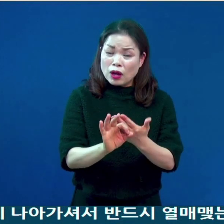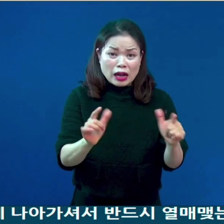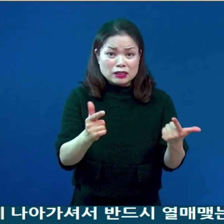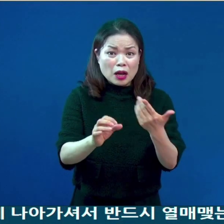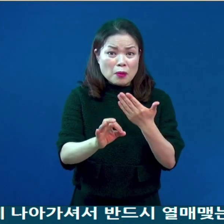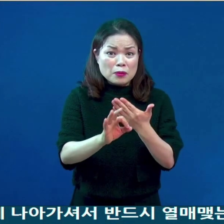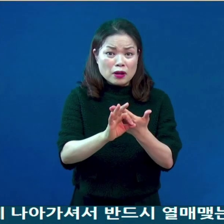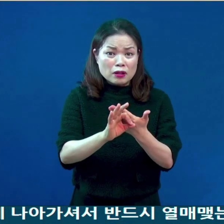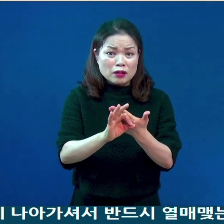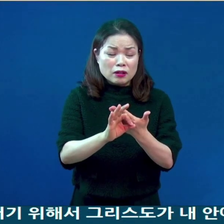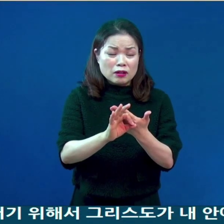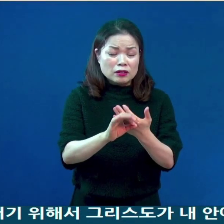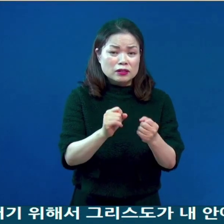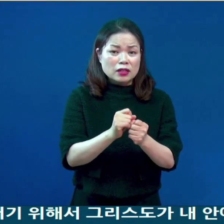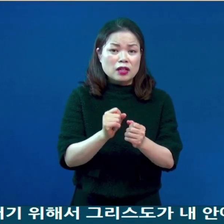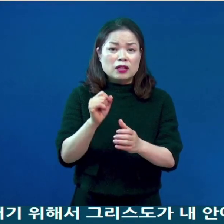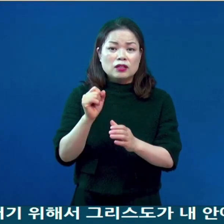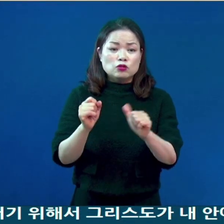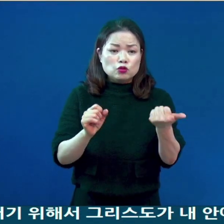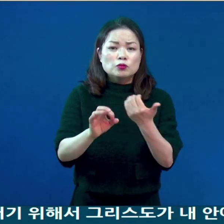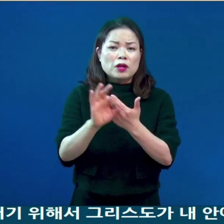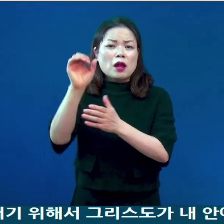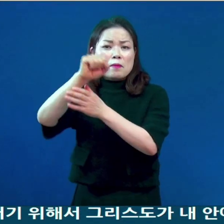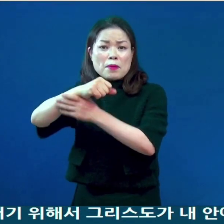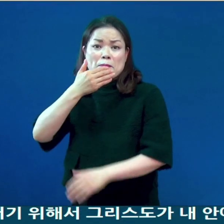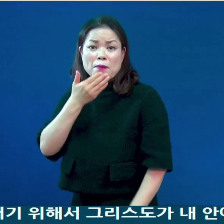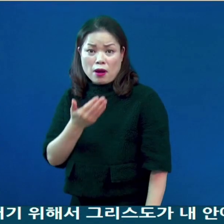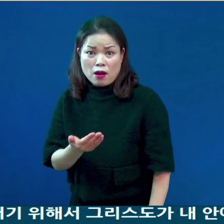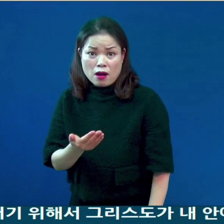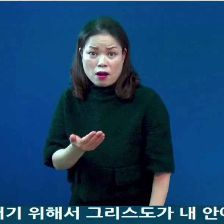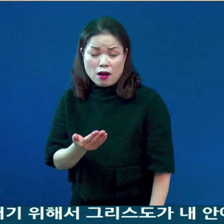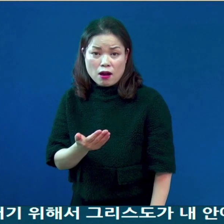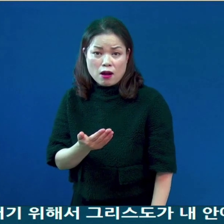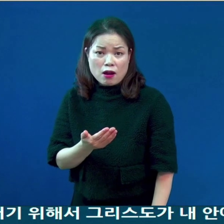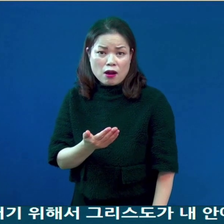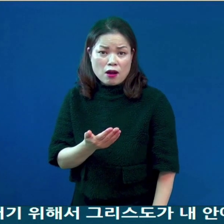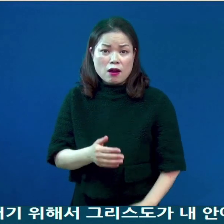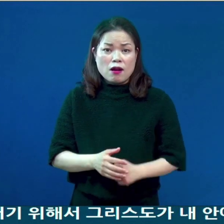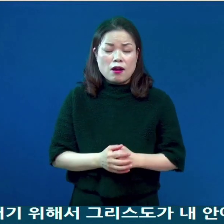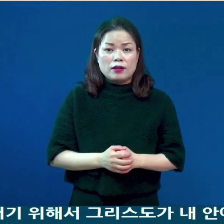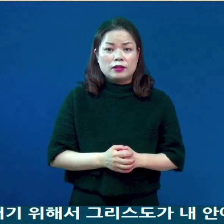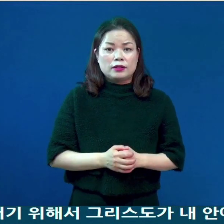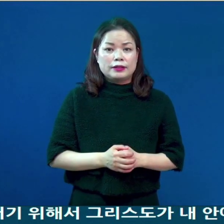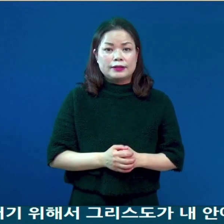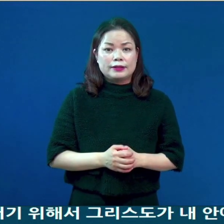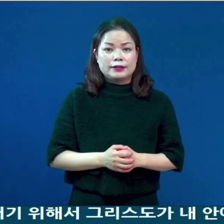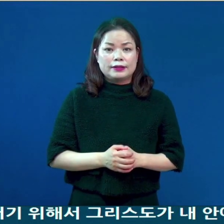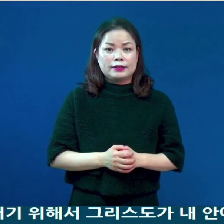열매 못 맺고 죽으면 많은 열매 맺는데, 그 다음에 이